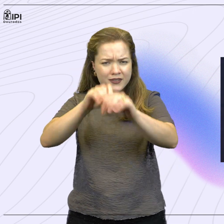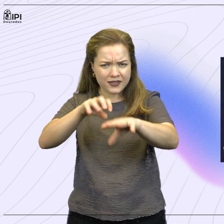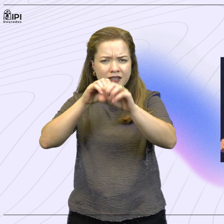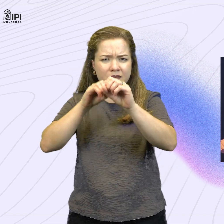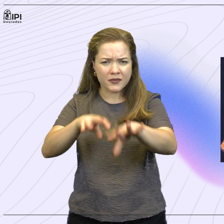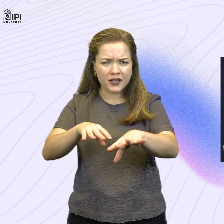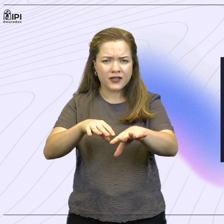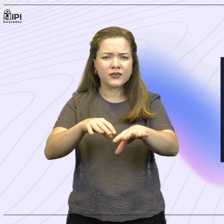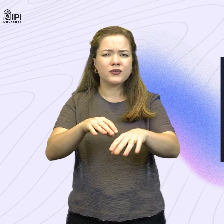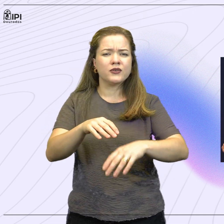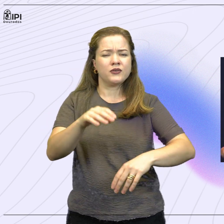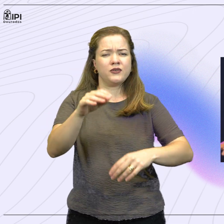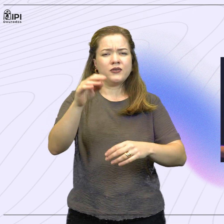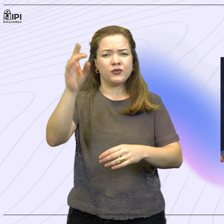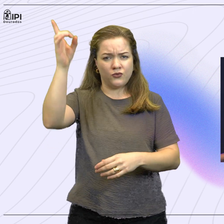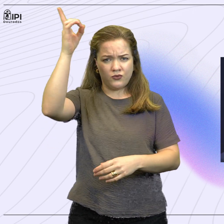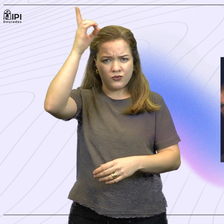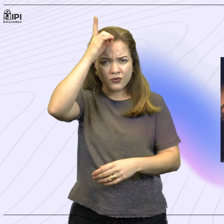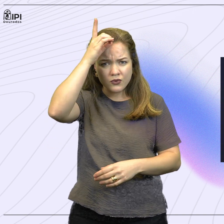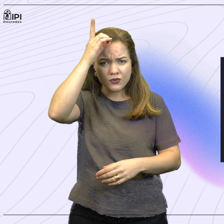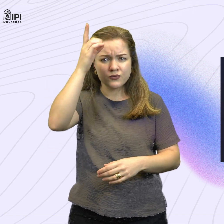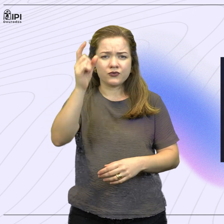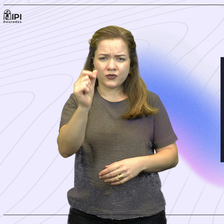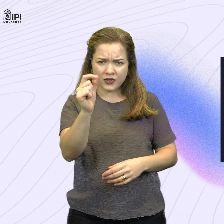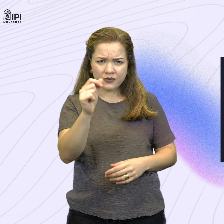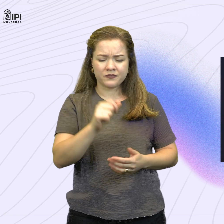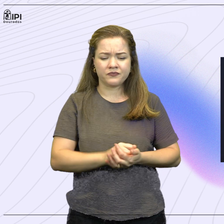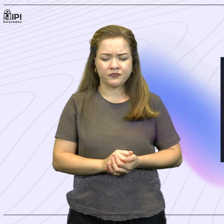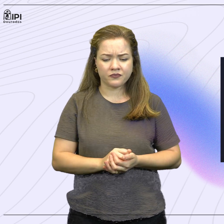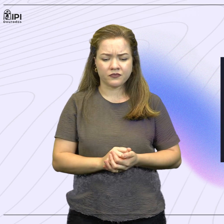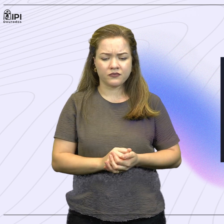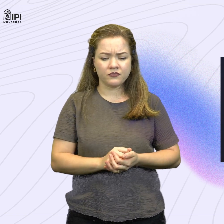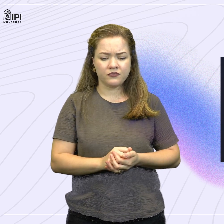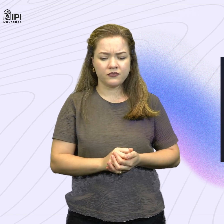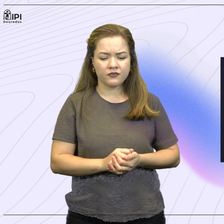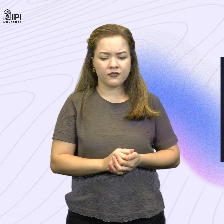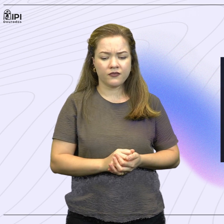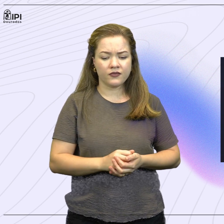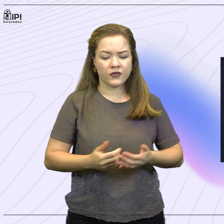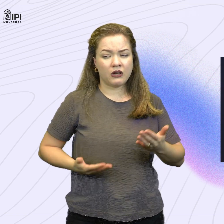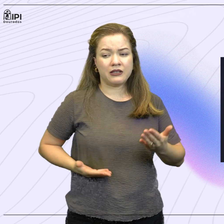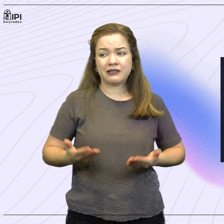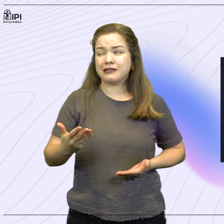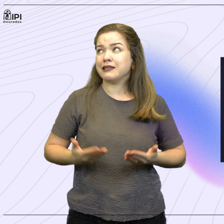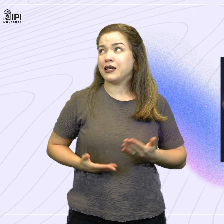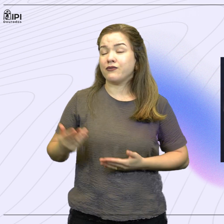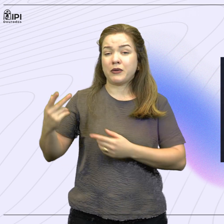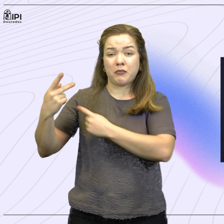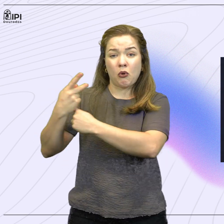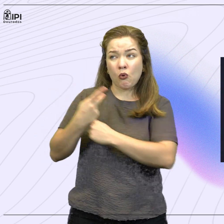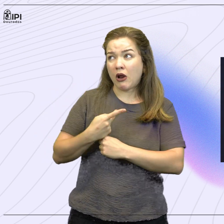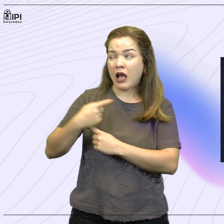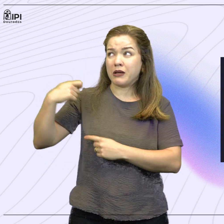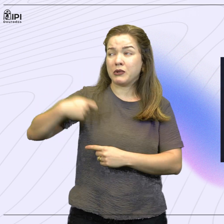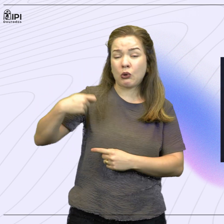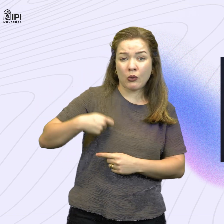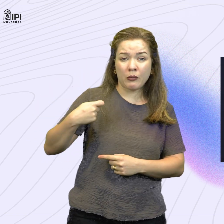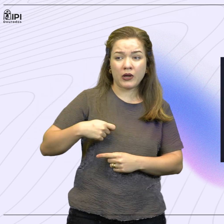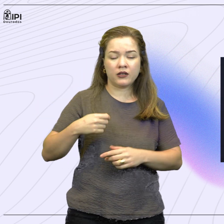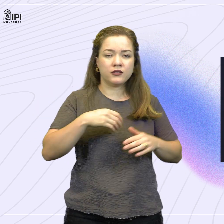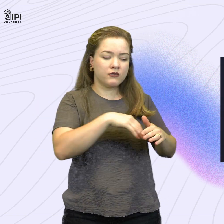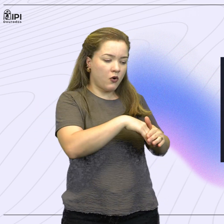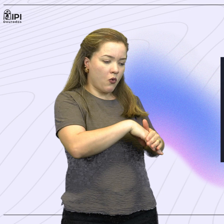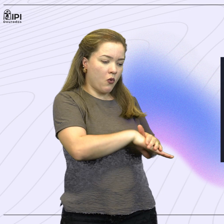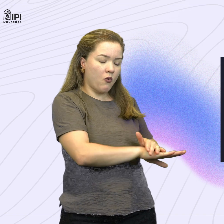fez, que recebeu um talento? Ele foi lá, eu sei que meu servo, que meu Senhor vai vir me procurar, depois me cobrar, enterrou o